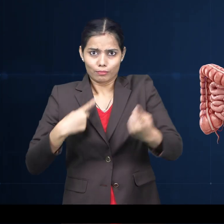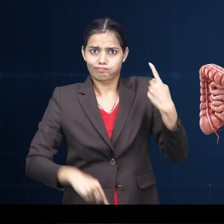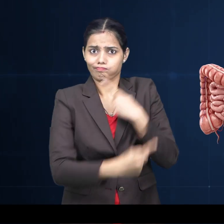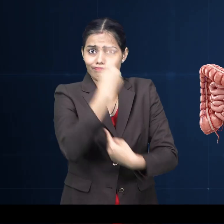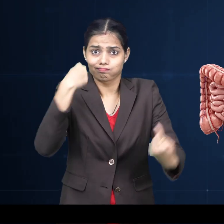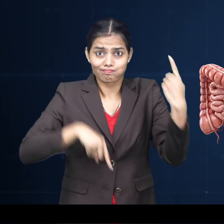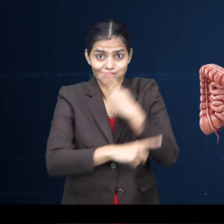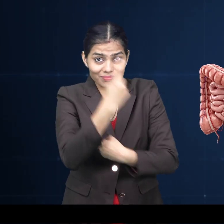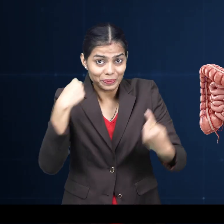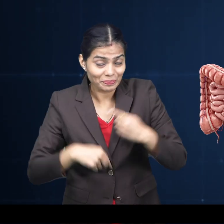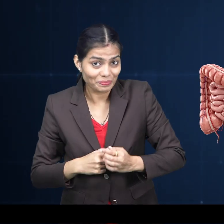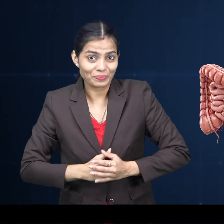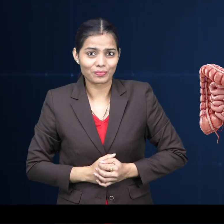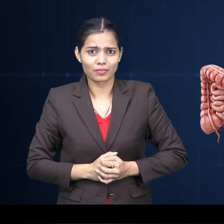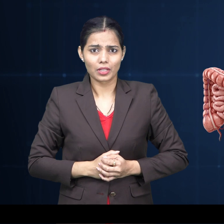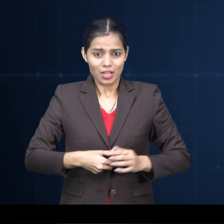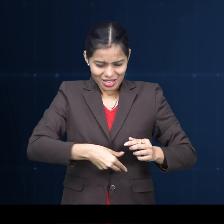குடல்கள்,